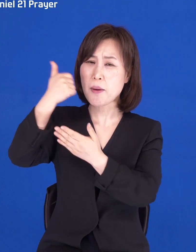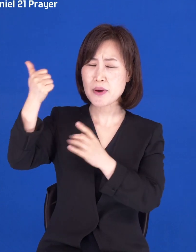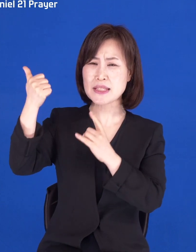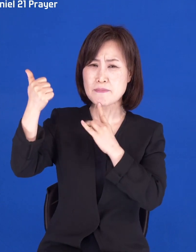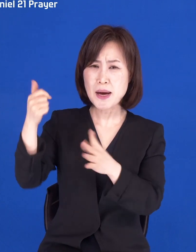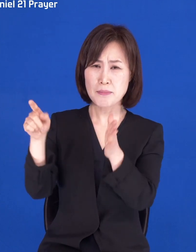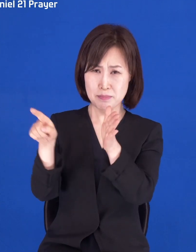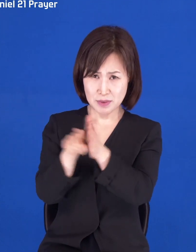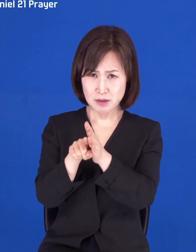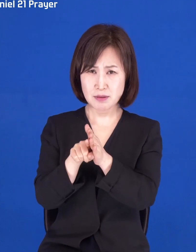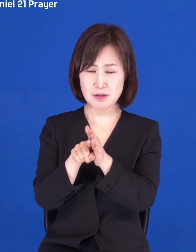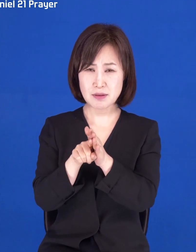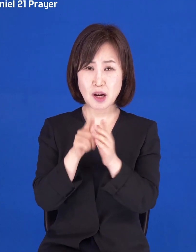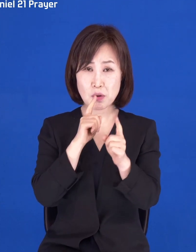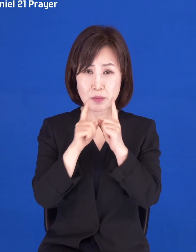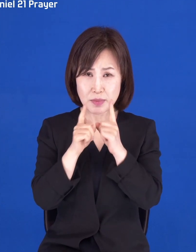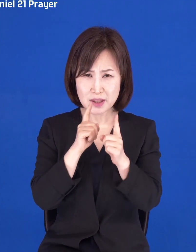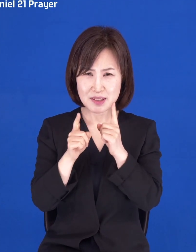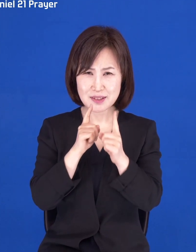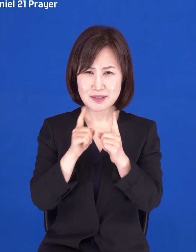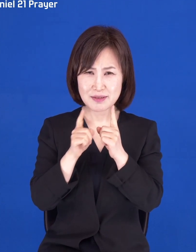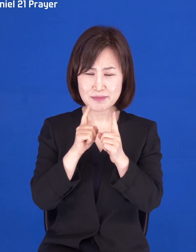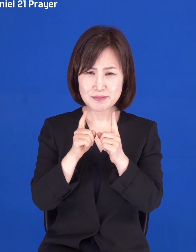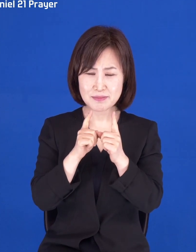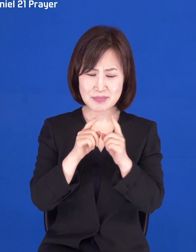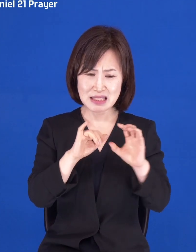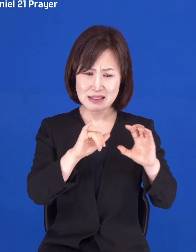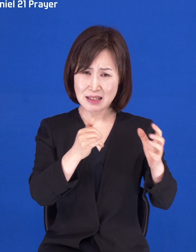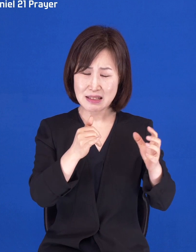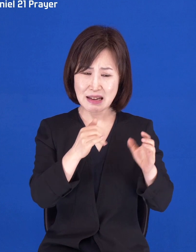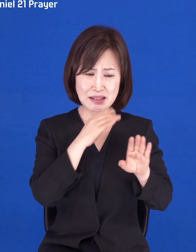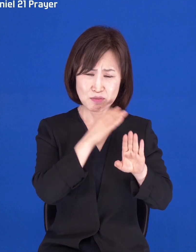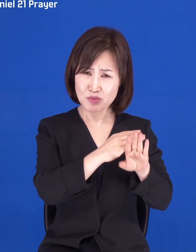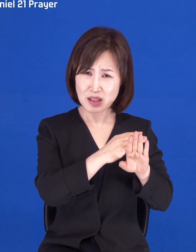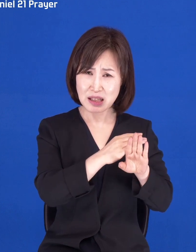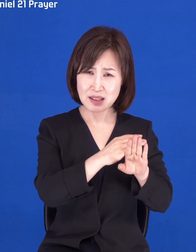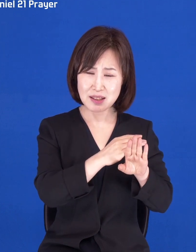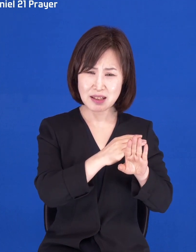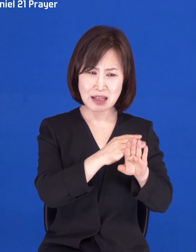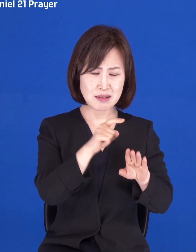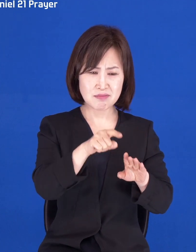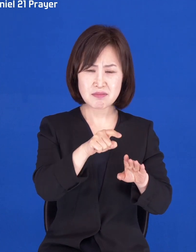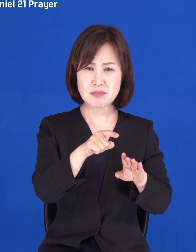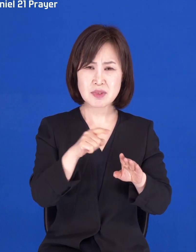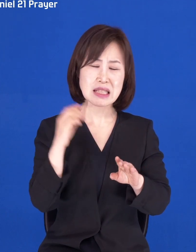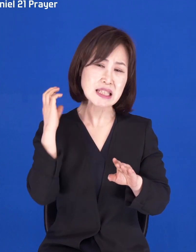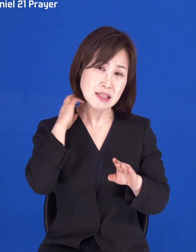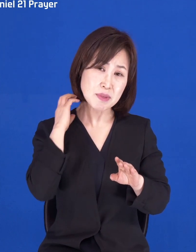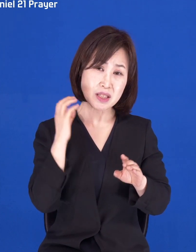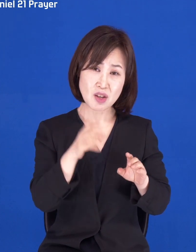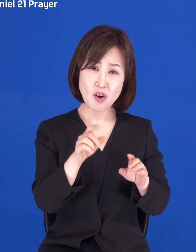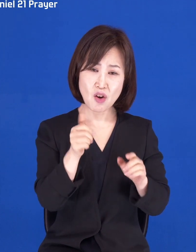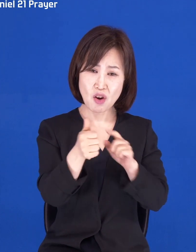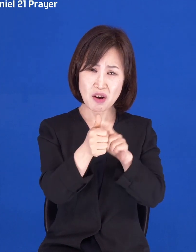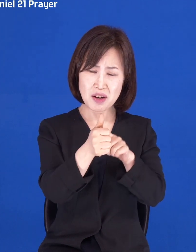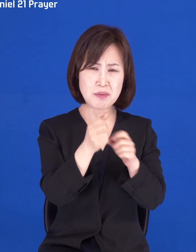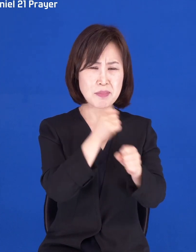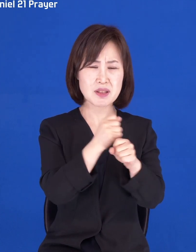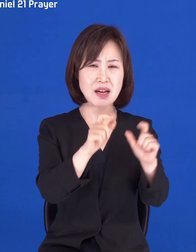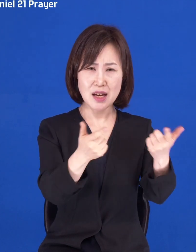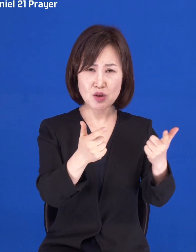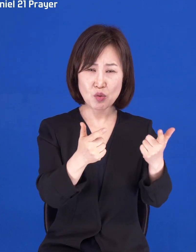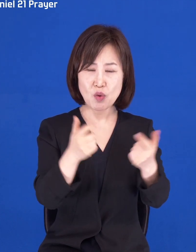말씀하셨어요. 그러시면서 이 세상은 김일성이가 만든 것이 아니라 하나님께서 이